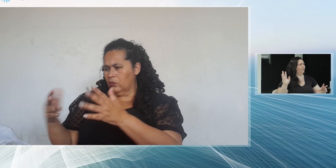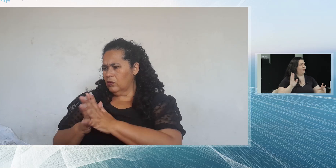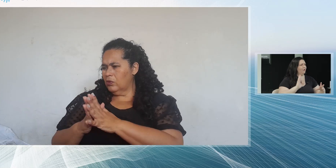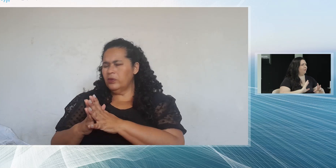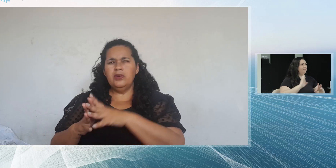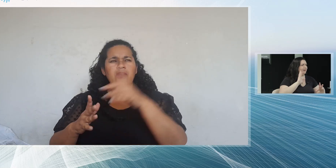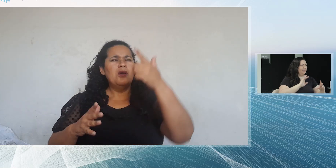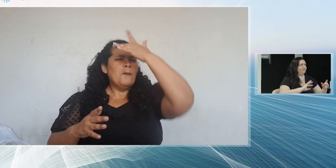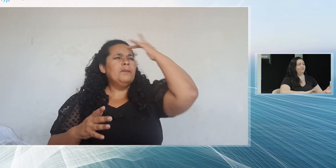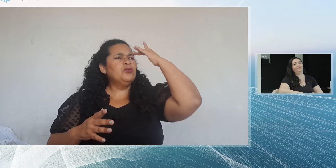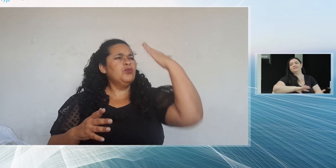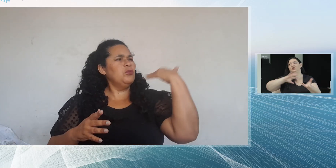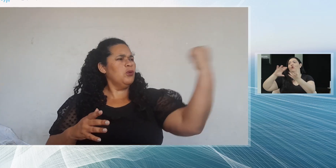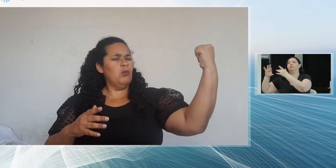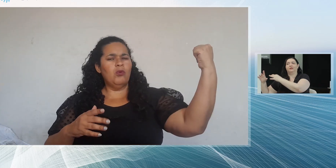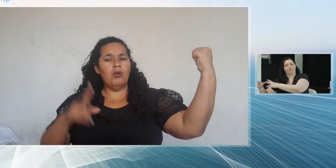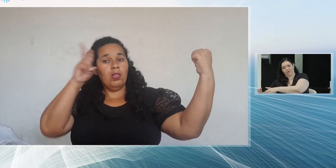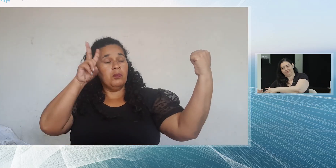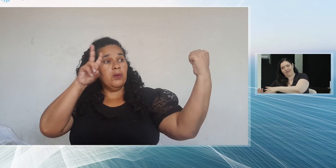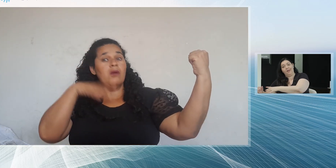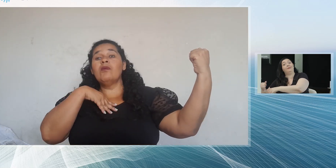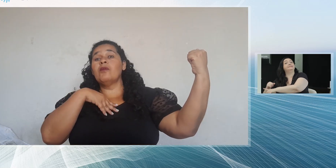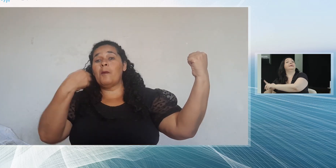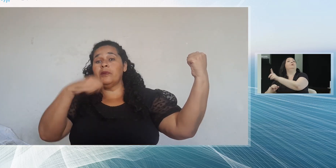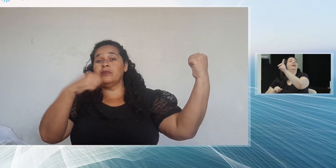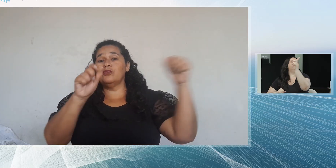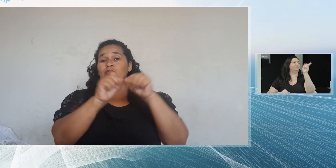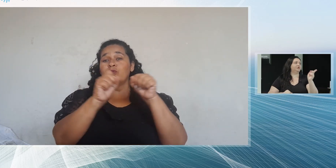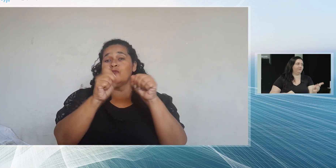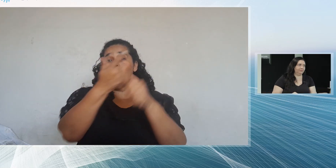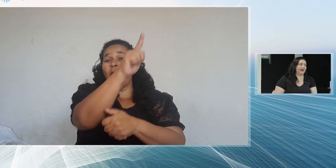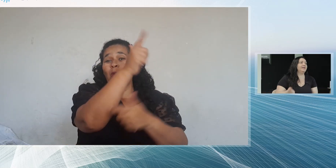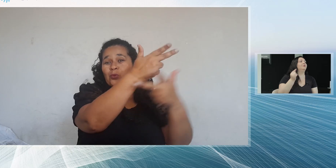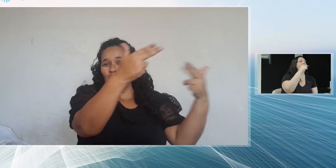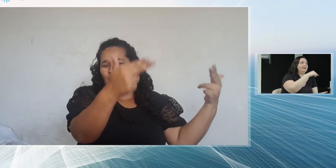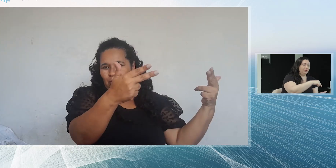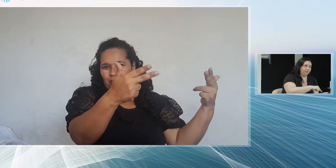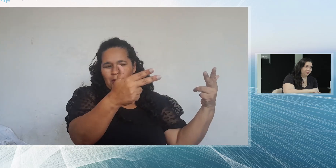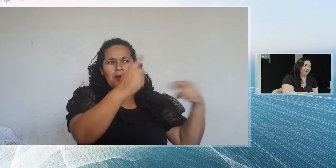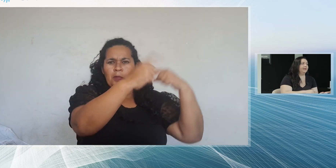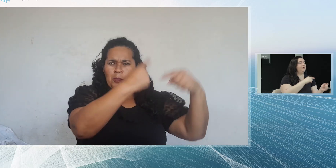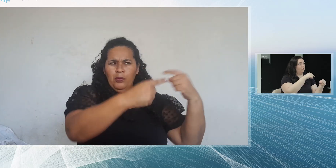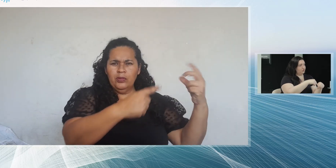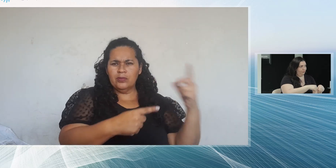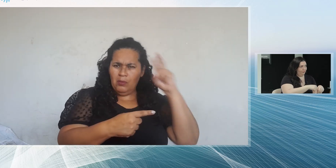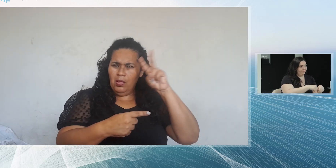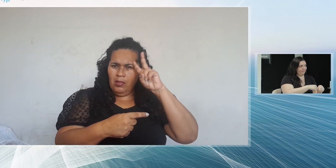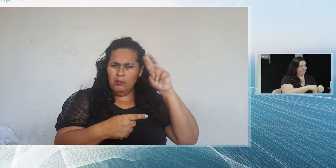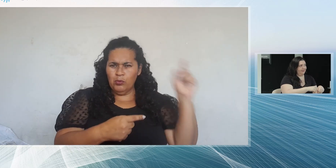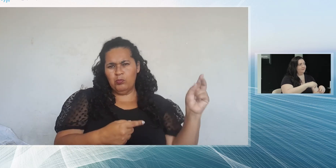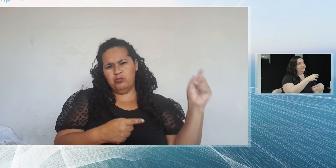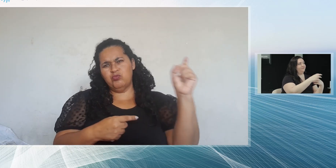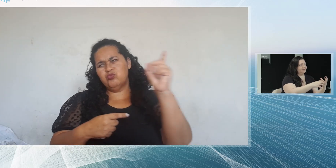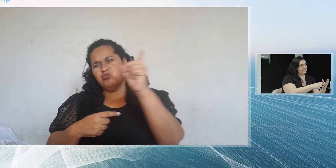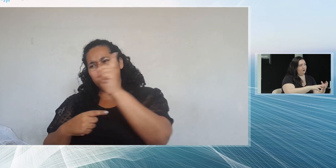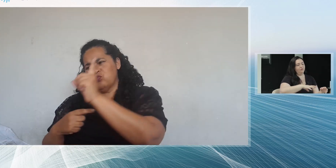alguém me chamou, eu lembrei, eu vou fazer outra coisa, mas eu lembro de voltar e eu lembro aonde eu parei e continuo.